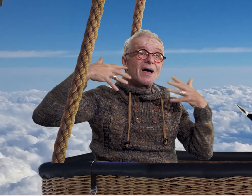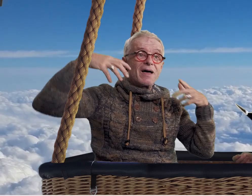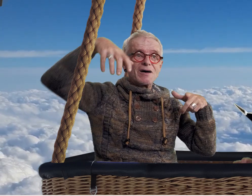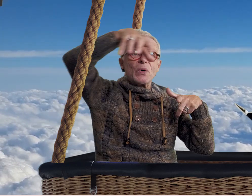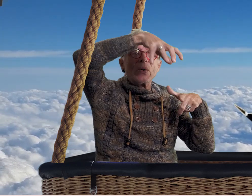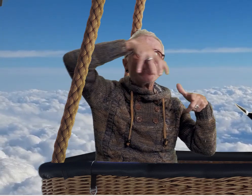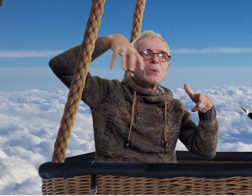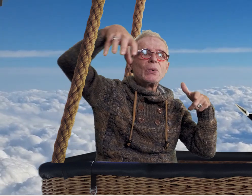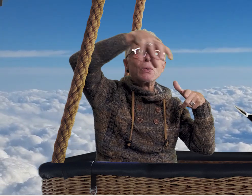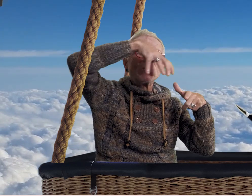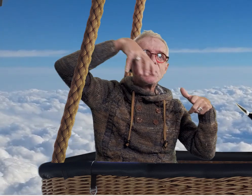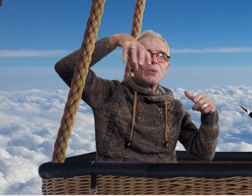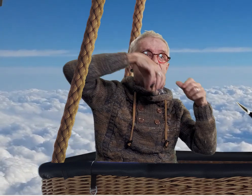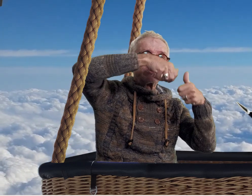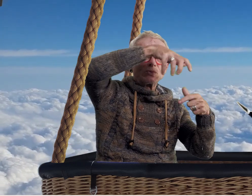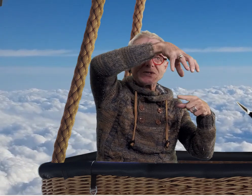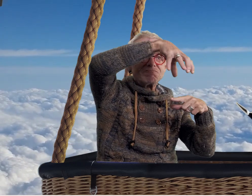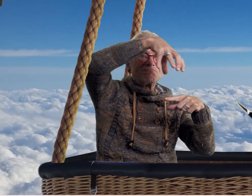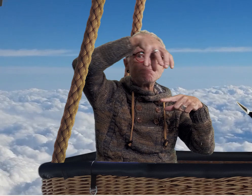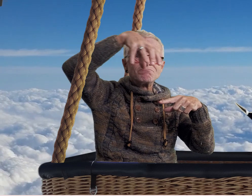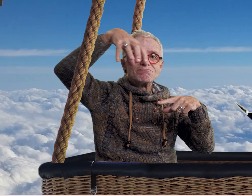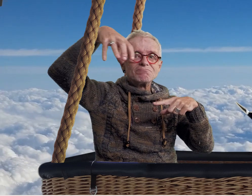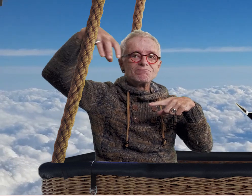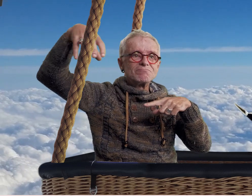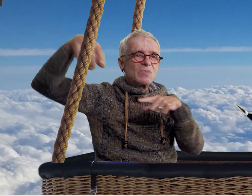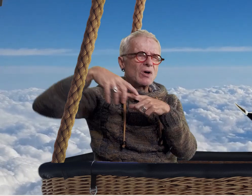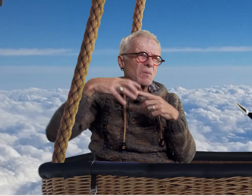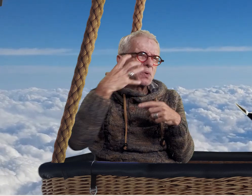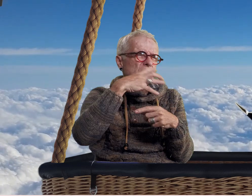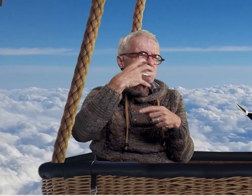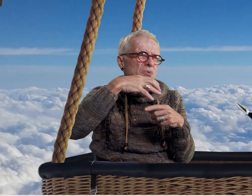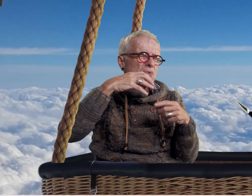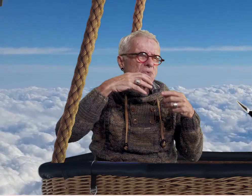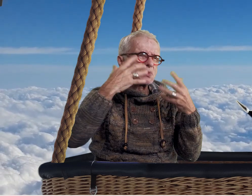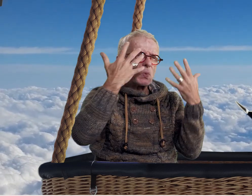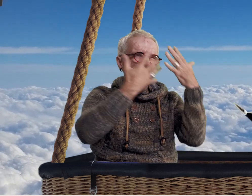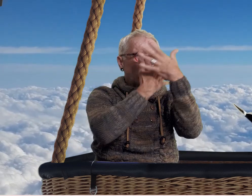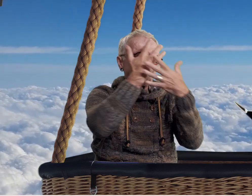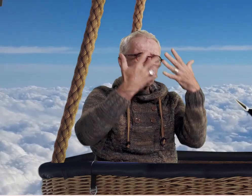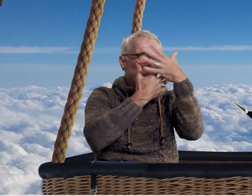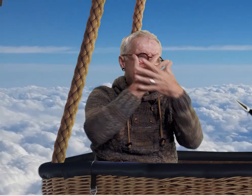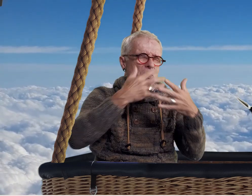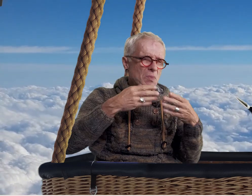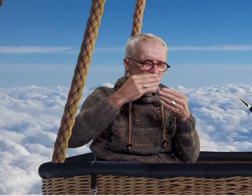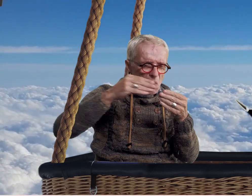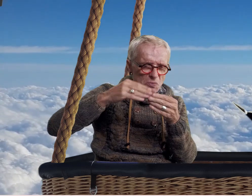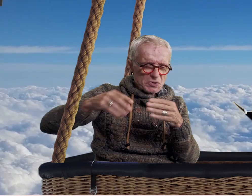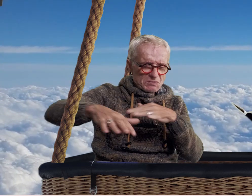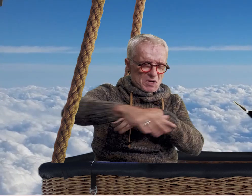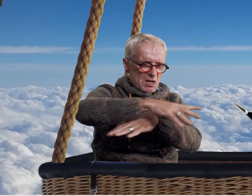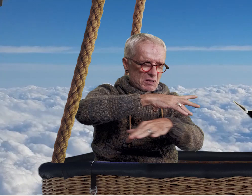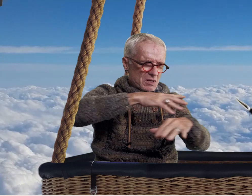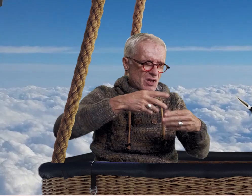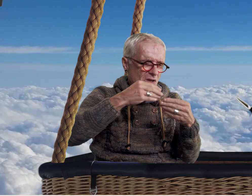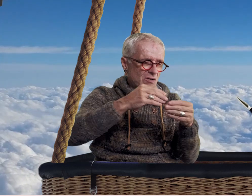qui marche avec lui. Une sorte de chaleur trouble baignait les objets étalés sous nos pieds et prêtait à leur